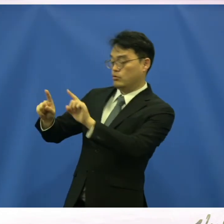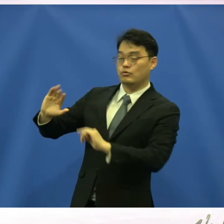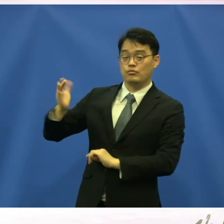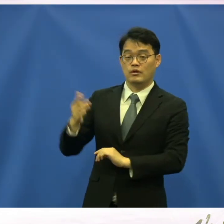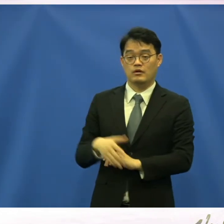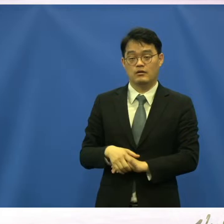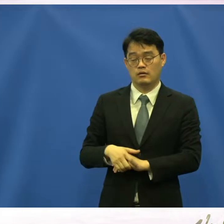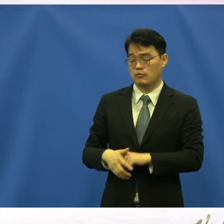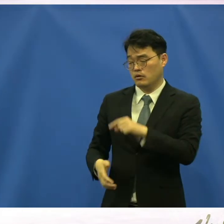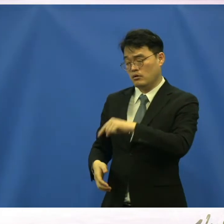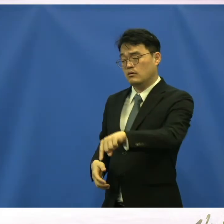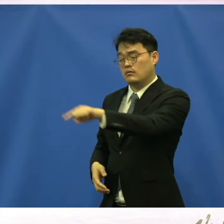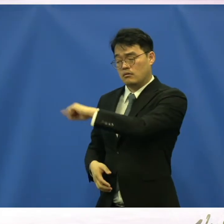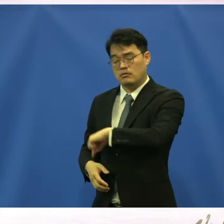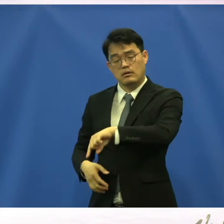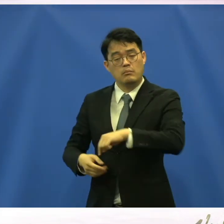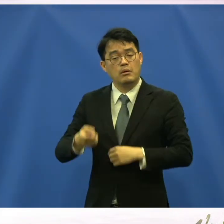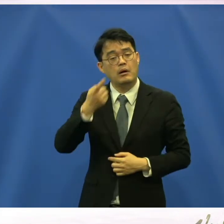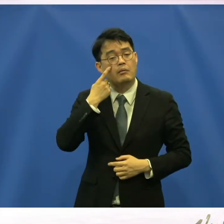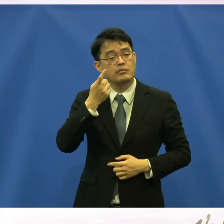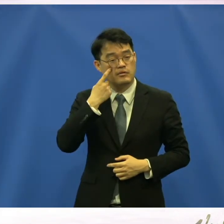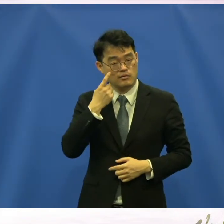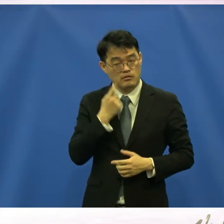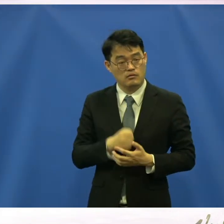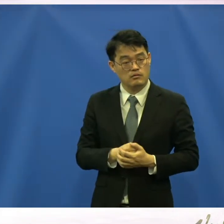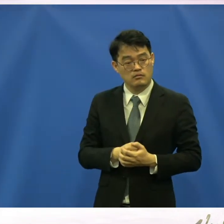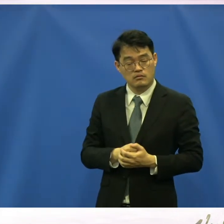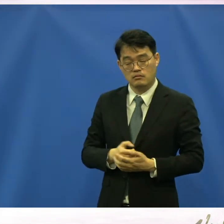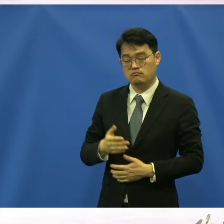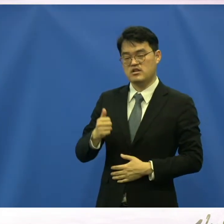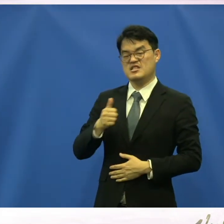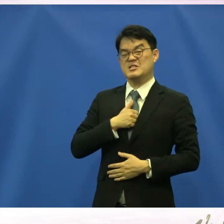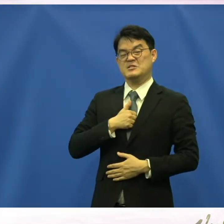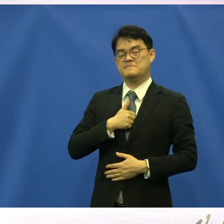벌어집니다. 삶이 달라집니다.